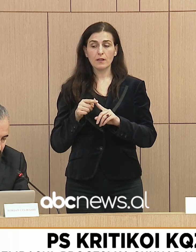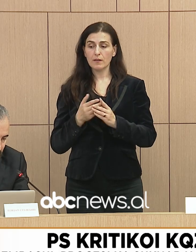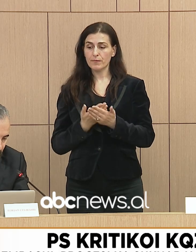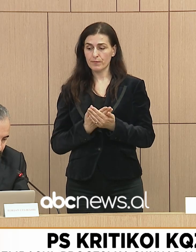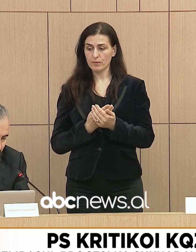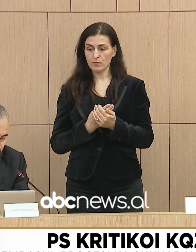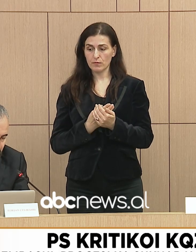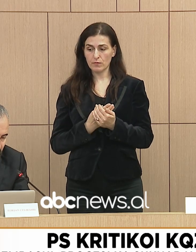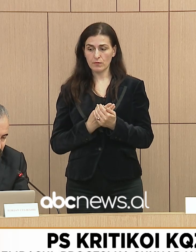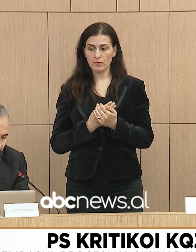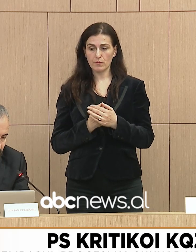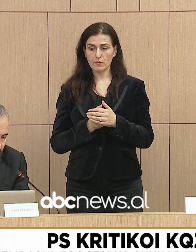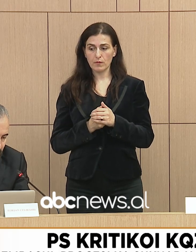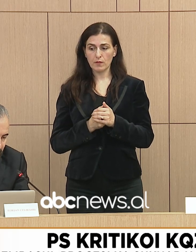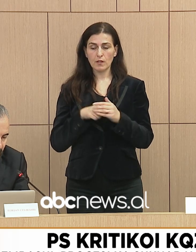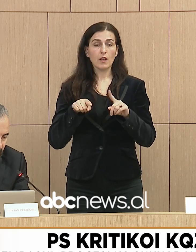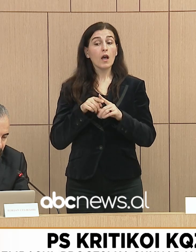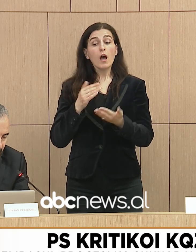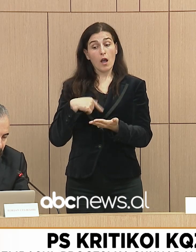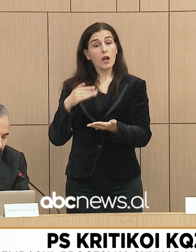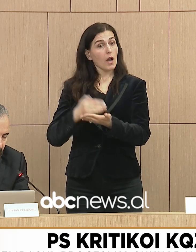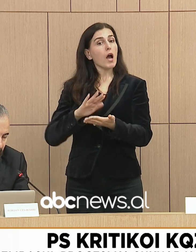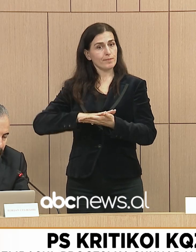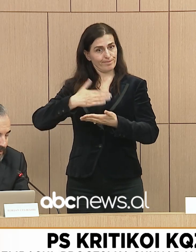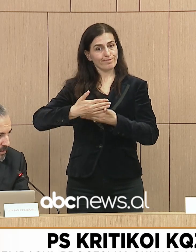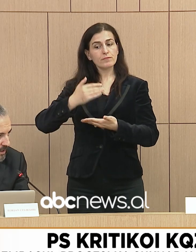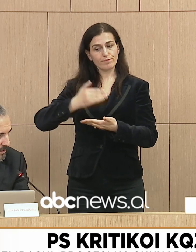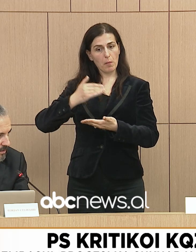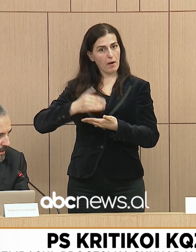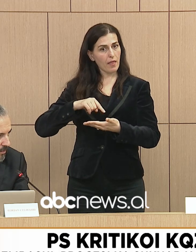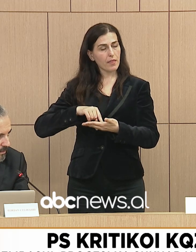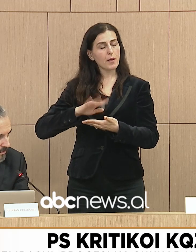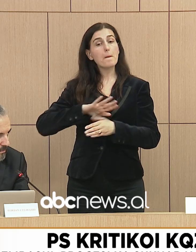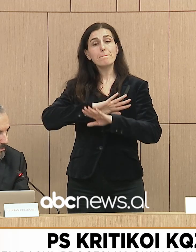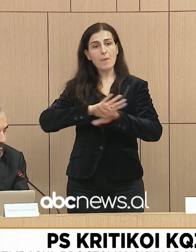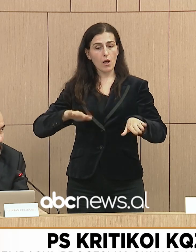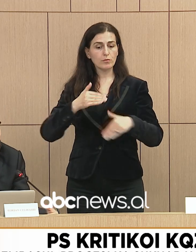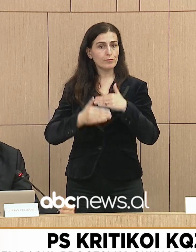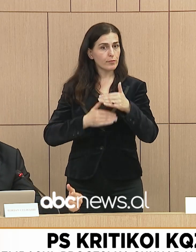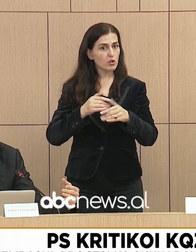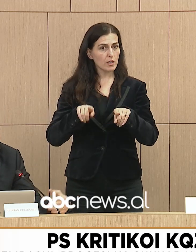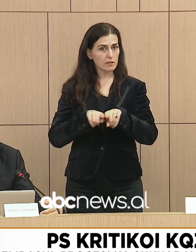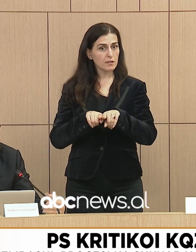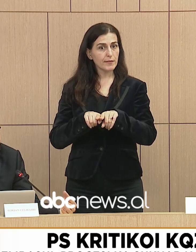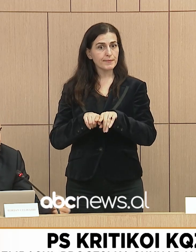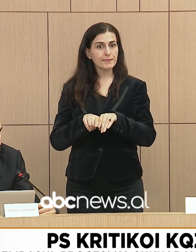Praktikisht ato janë në bazën tonë të dhënave dhe pas procesit të zgjedhor, pasi bëhet një kryqëzim të gjitha të dhënave